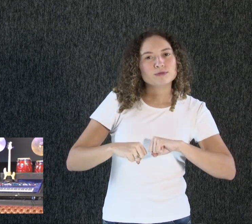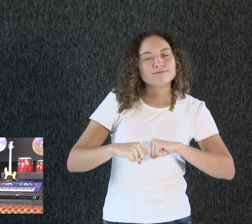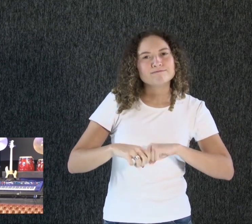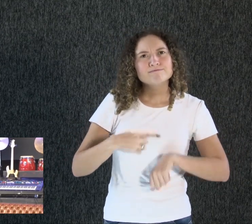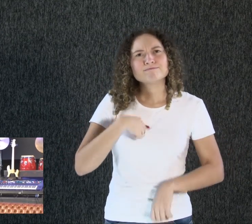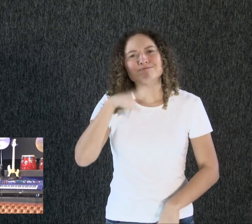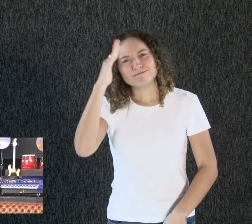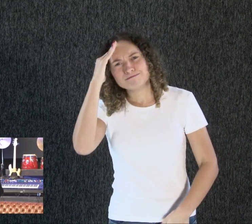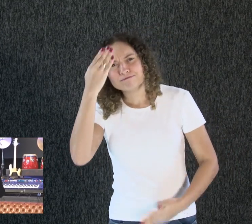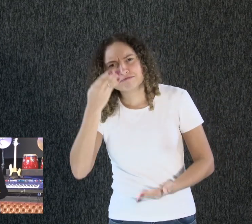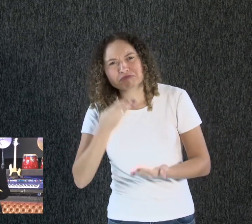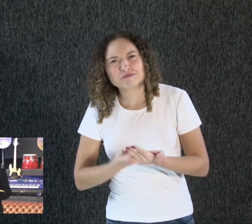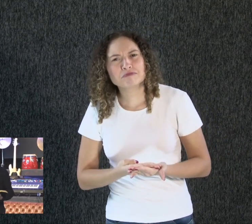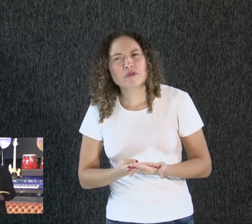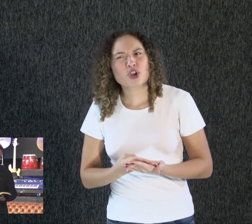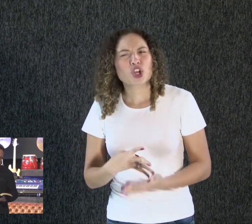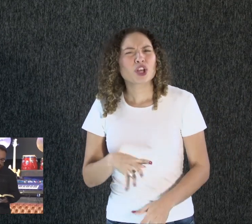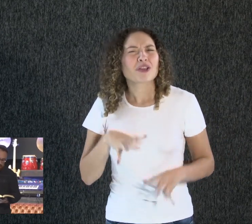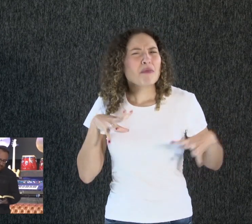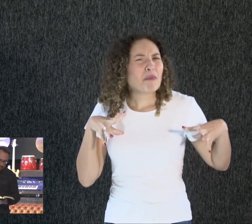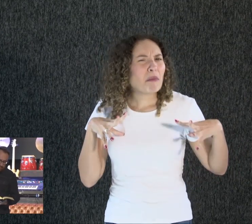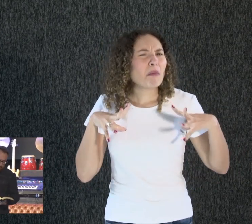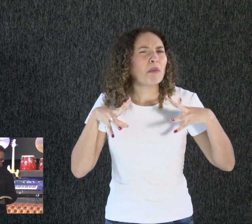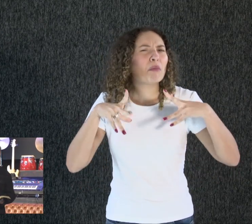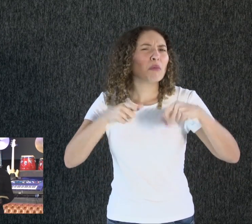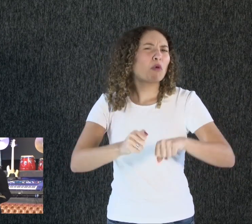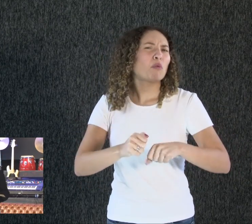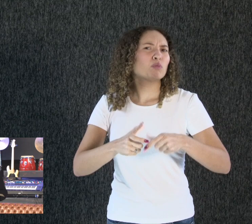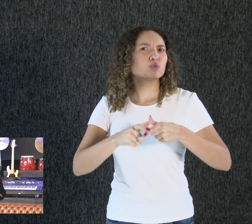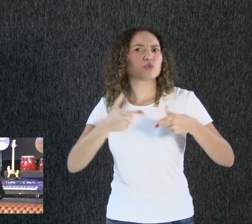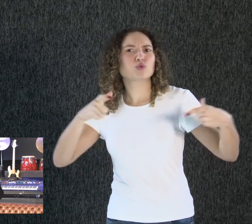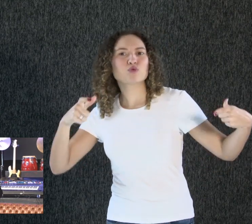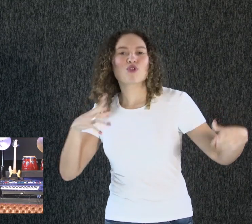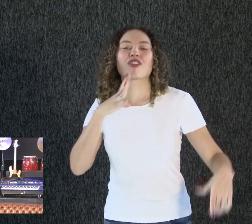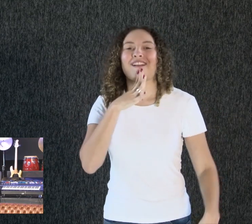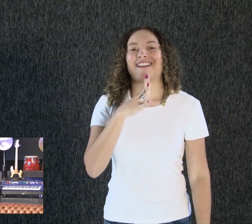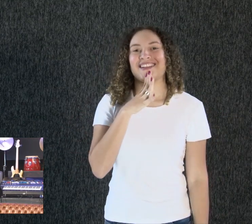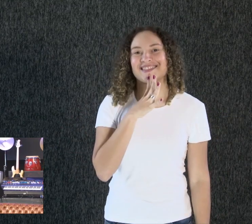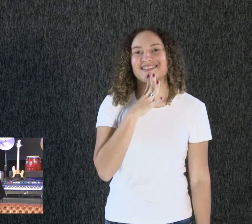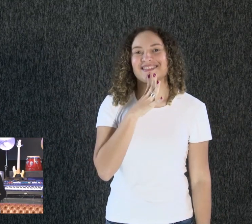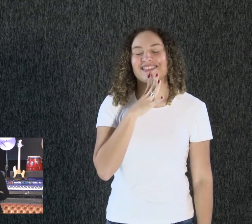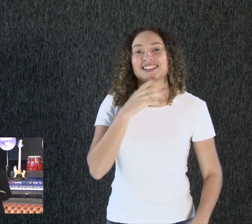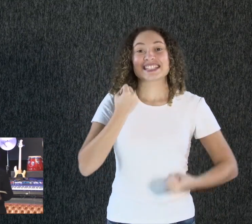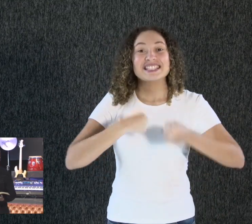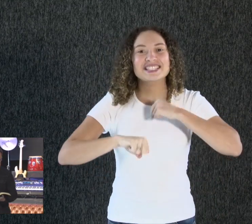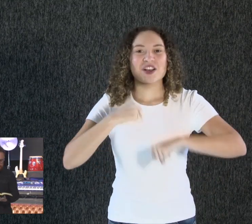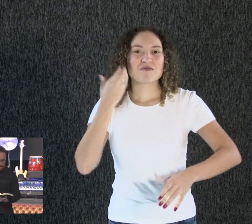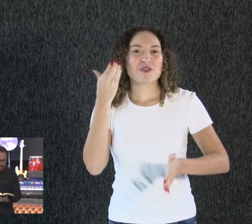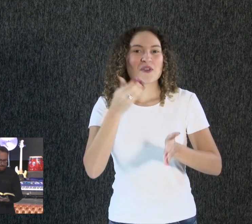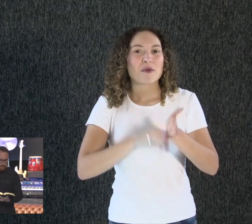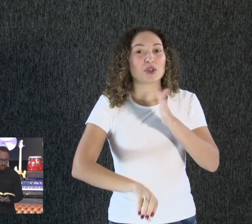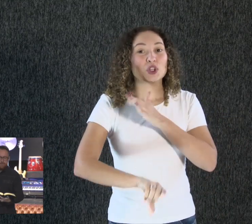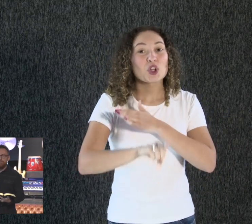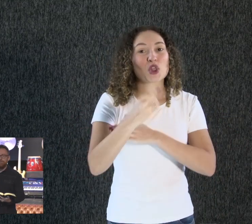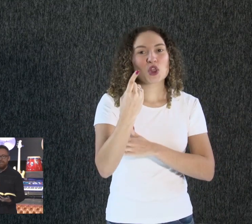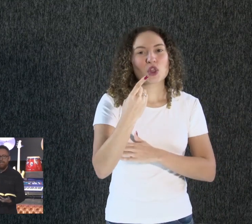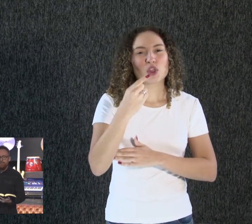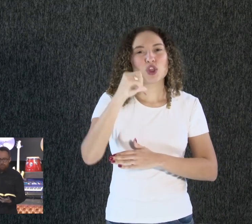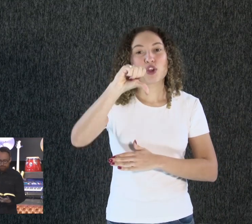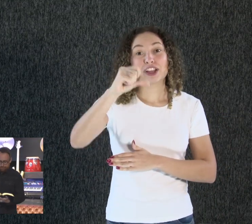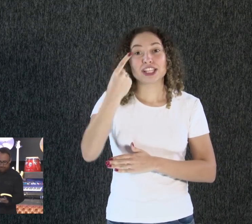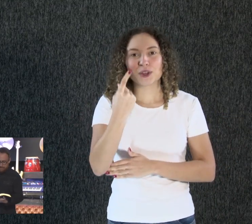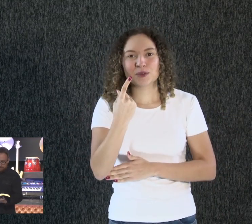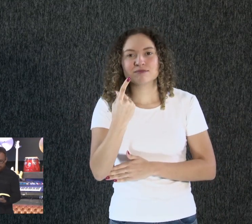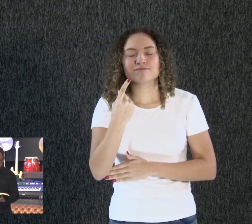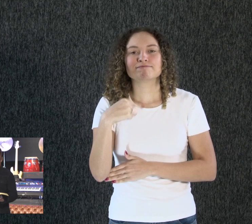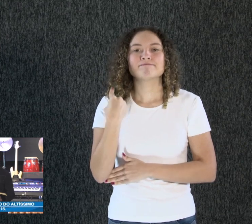que nós vamos ler, ele é um salmo que eu creio um dos mais conhecidos, e você vai saber qual é, Salmo